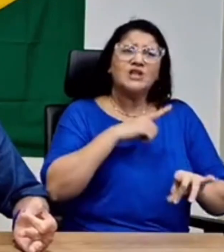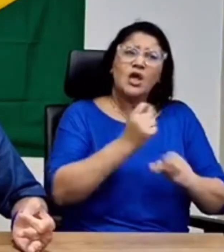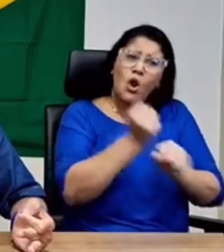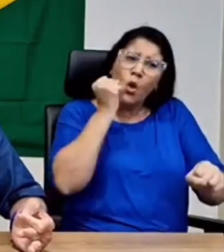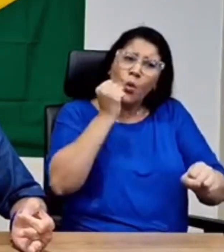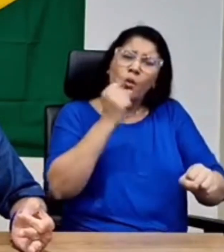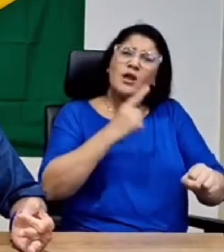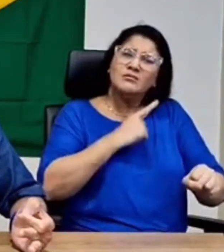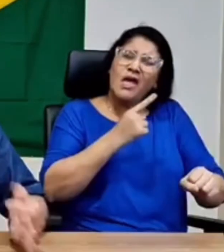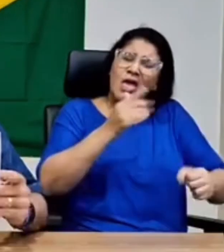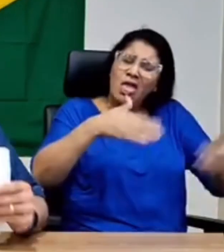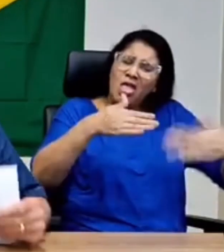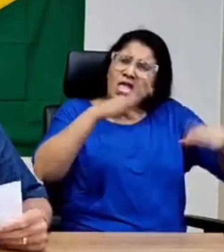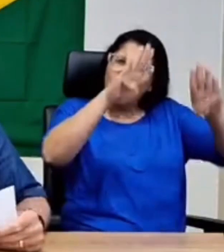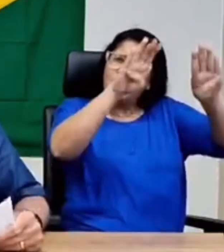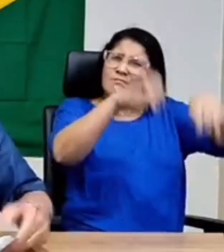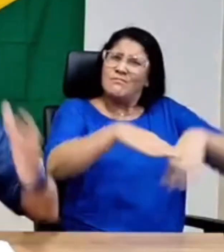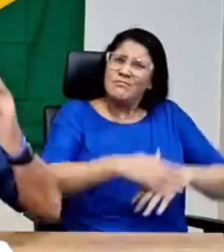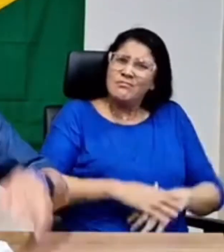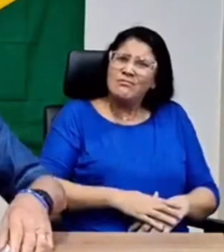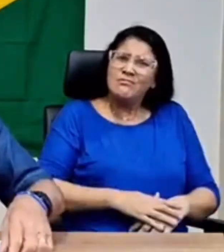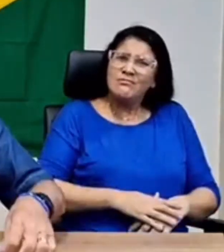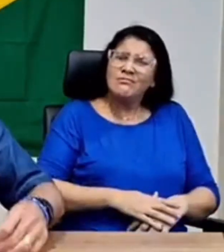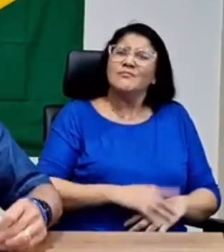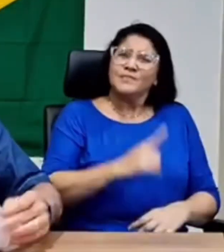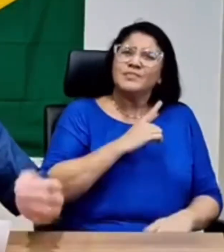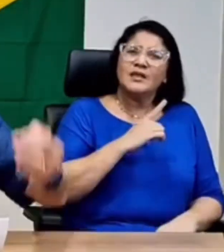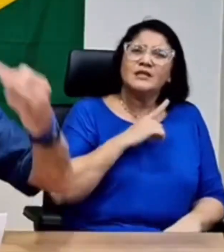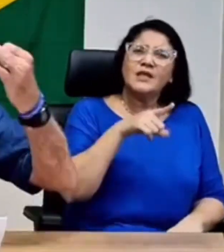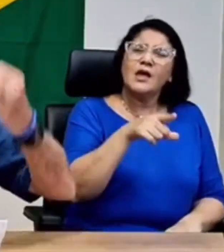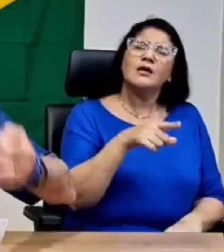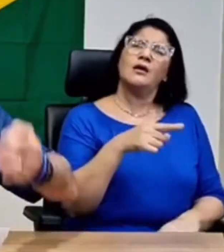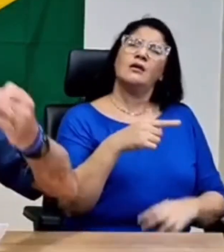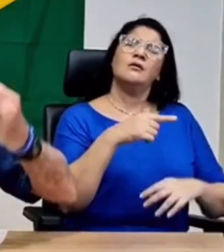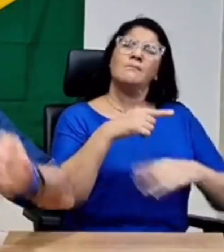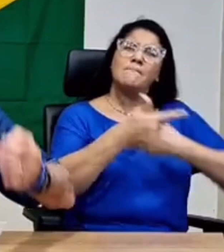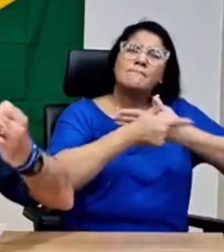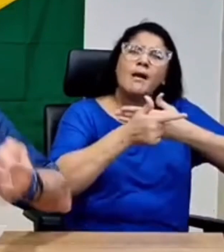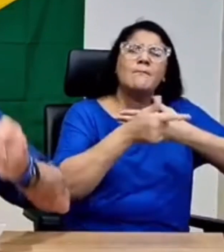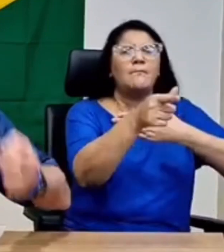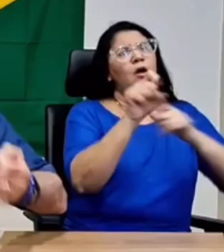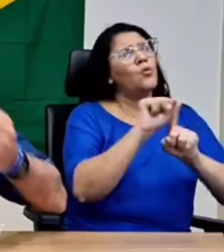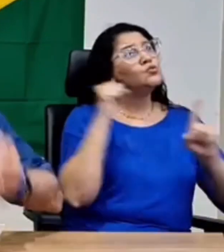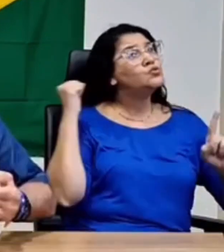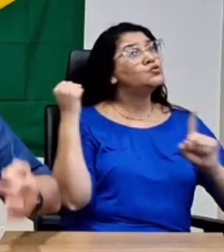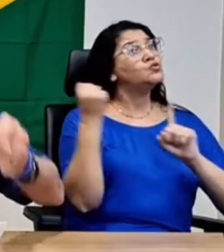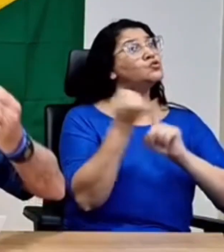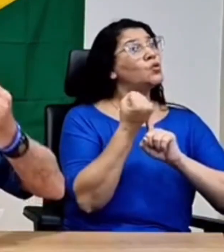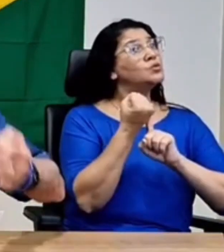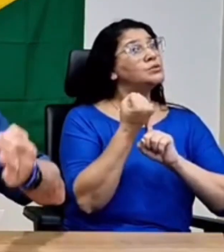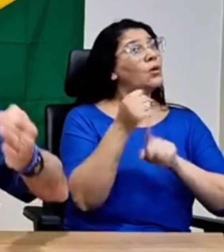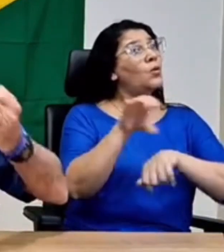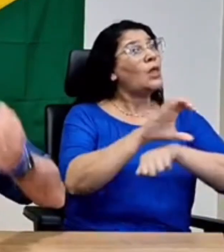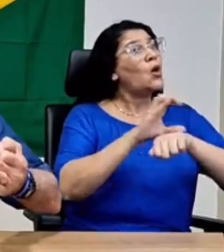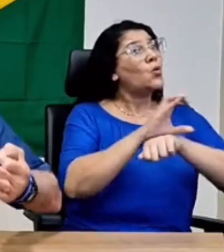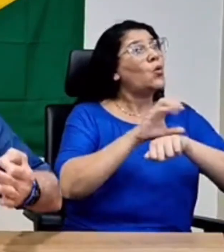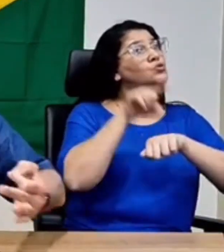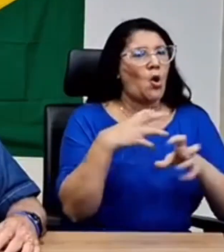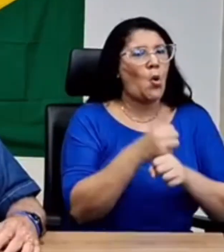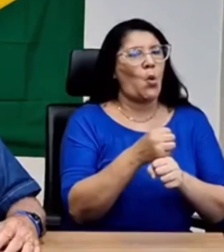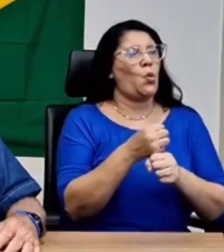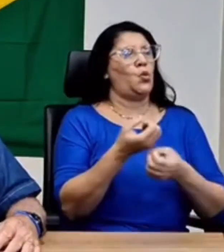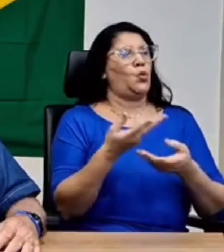gordura. E tem o papel social da Petrobras definido na Constituição. Estamos em